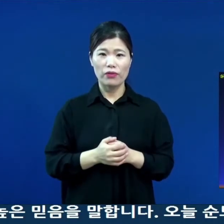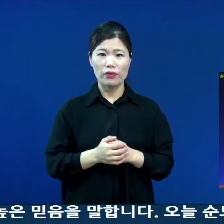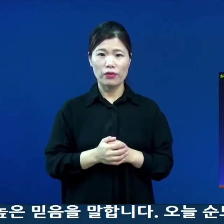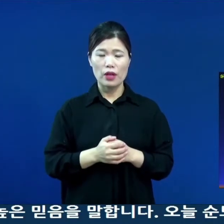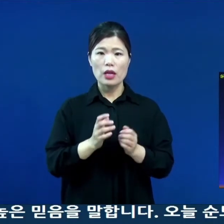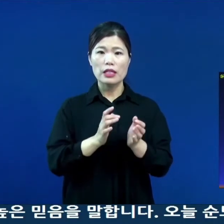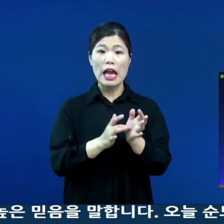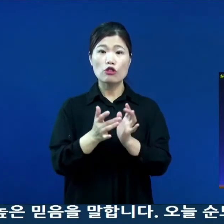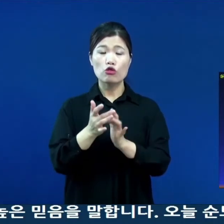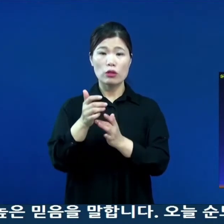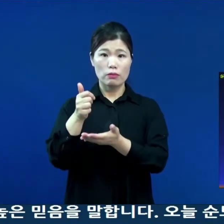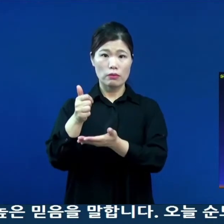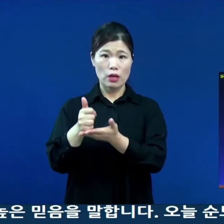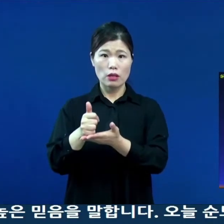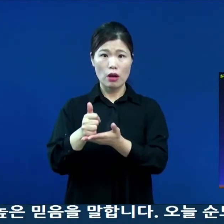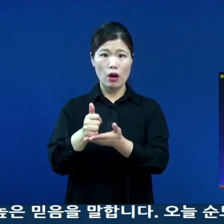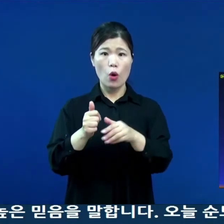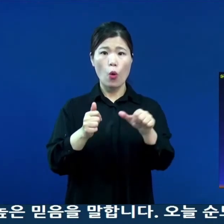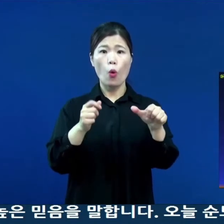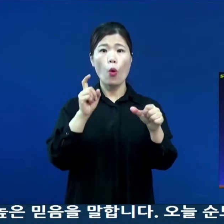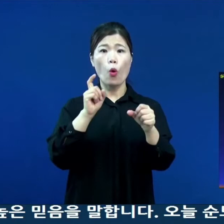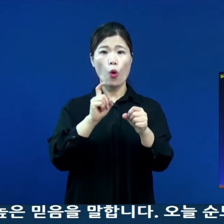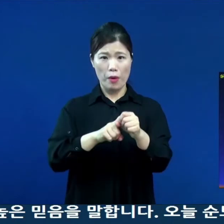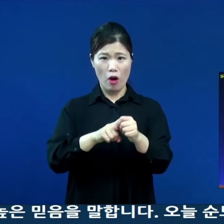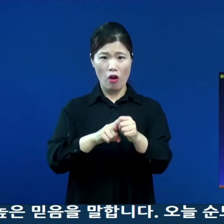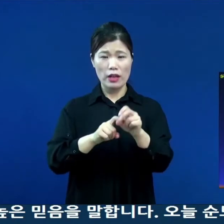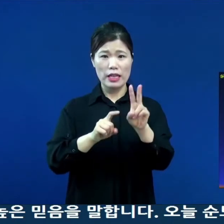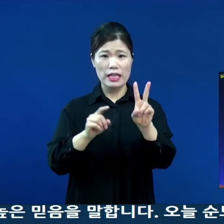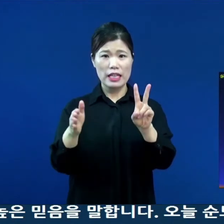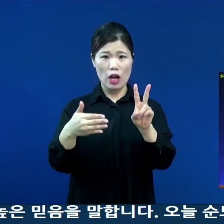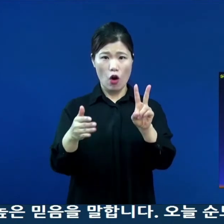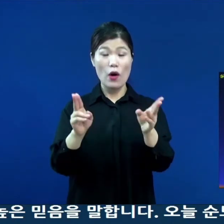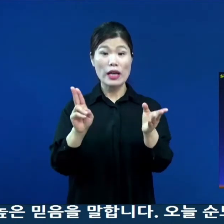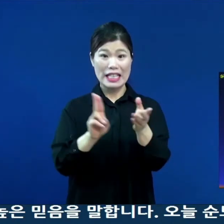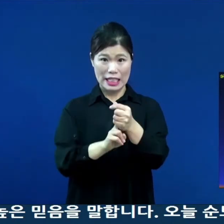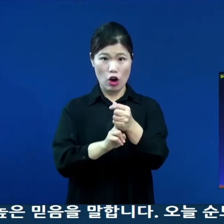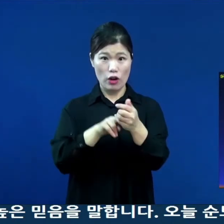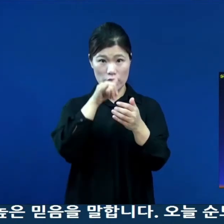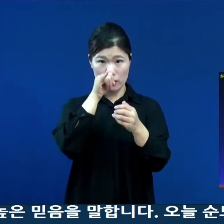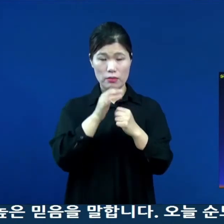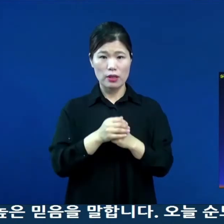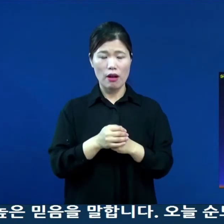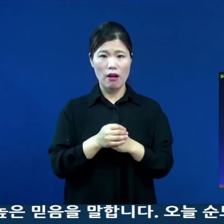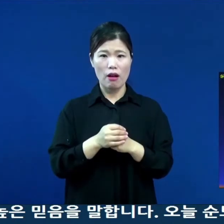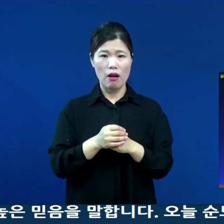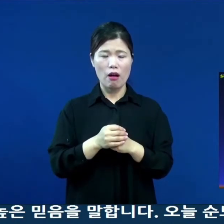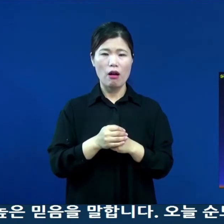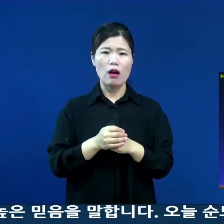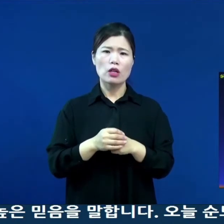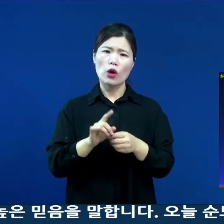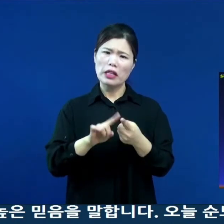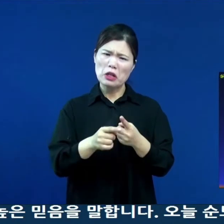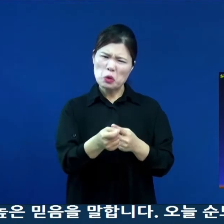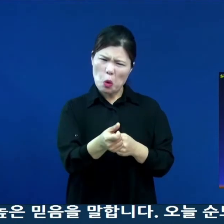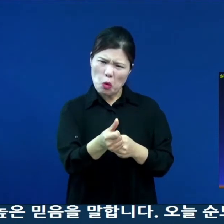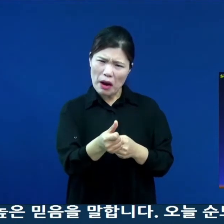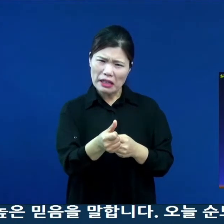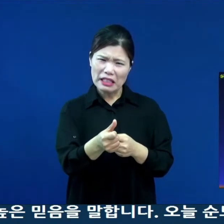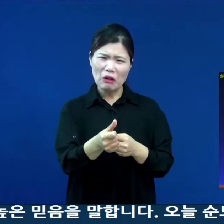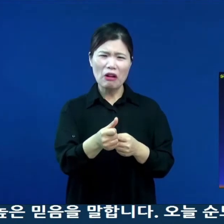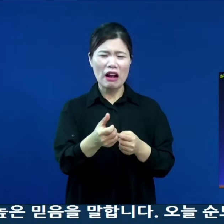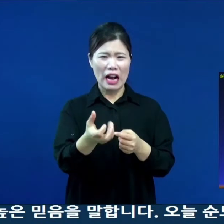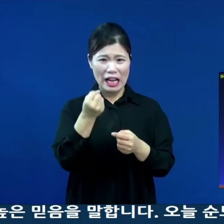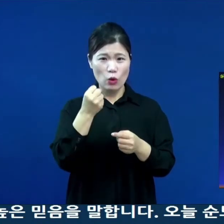예수님께서 오병이어의 기적을 펼치셨잖아요. 물고기 2마리, 보리떡 5개, 조그만 것 가지고 5천 명 이상을